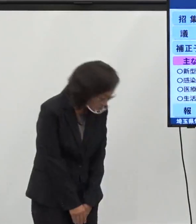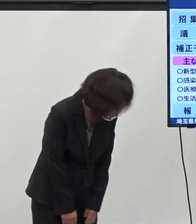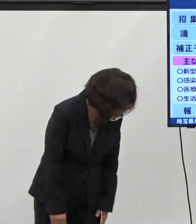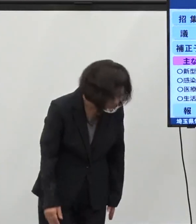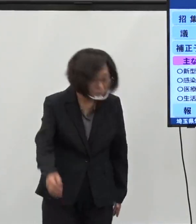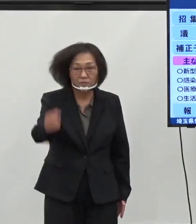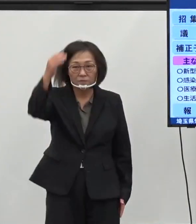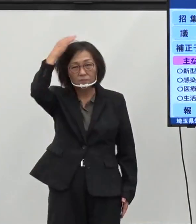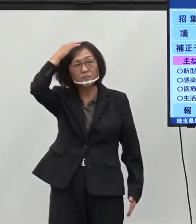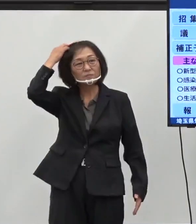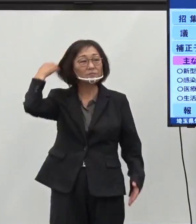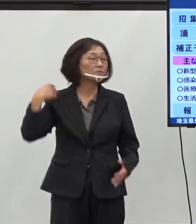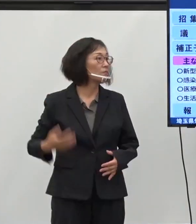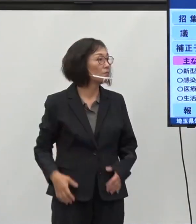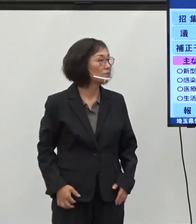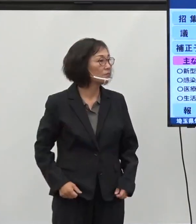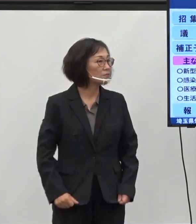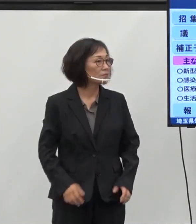やってます。